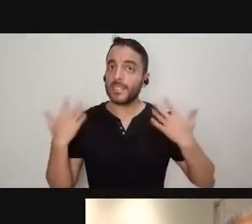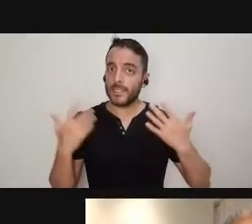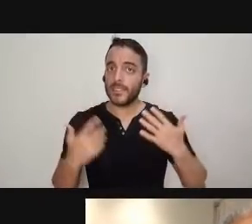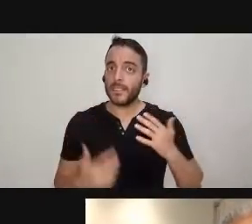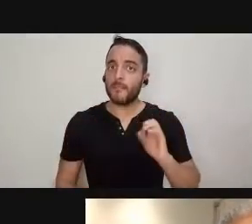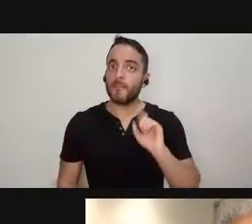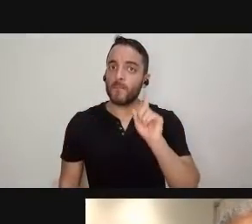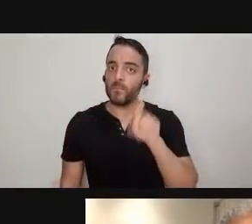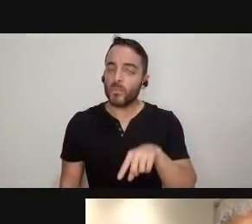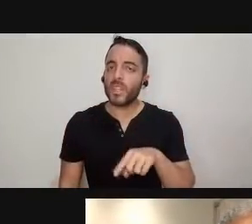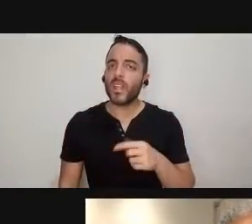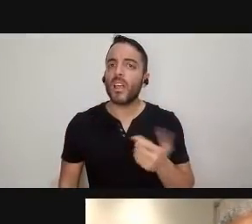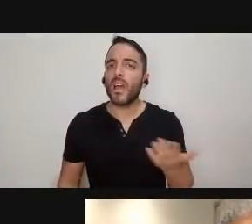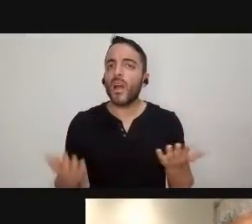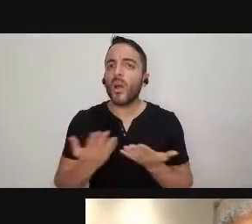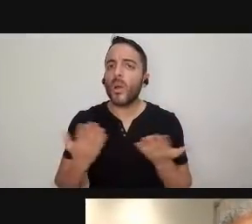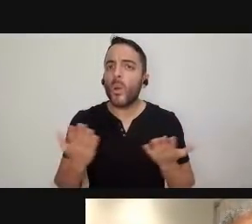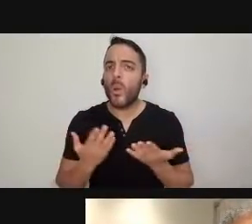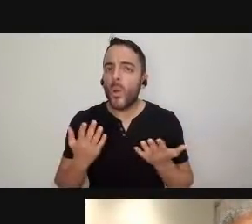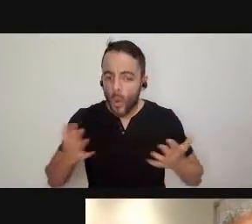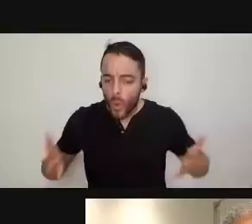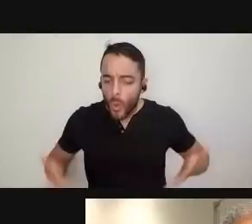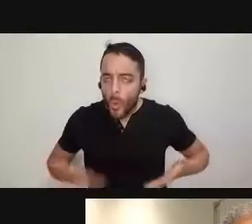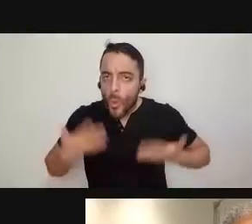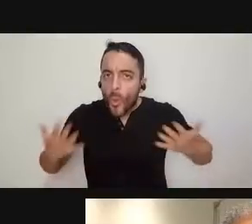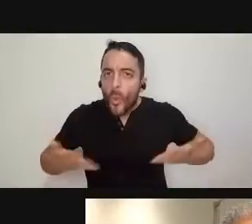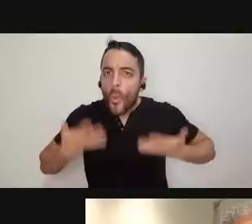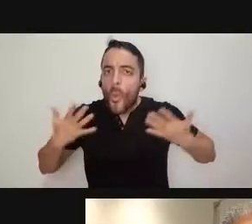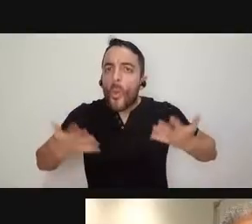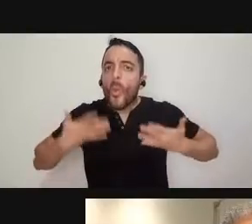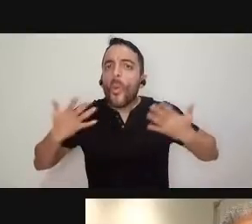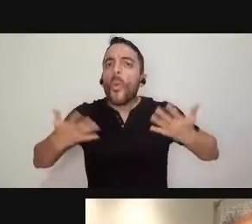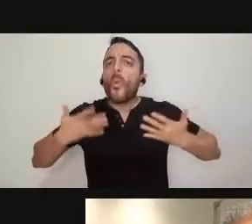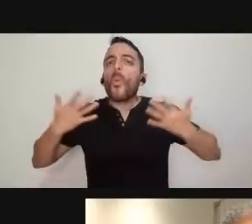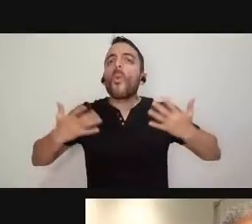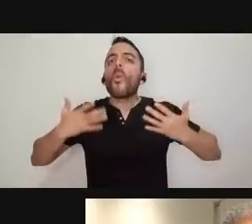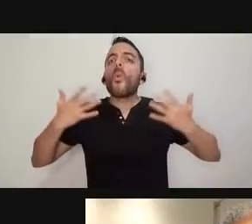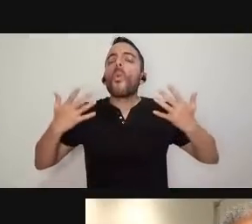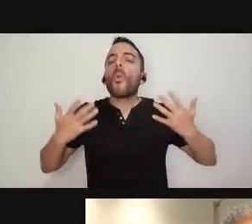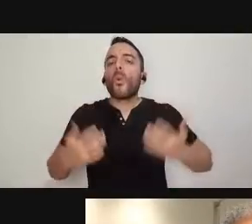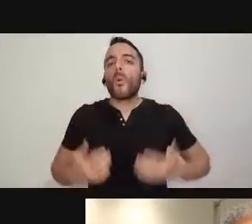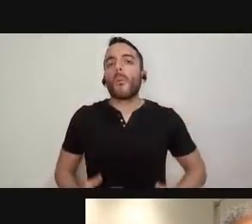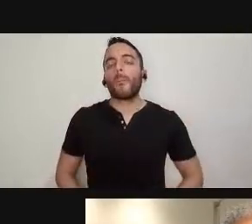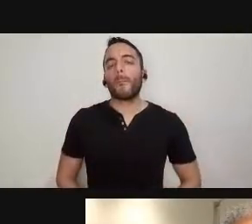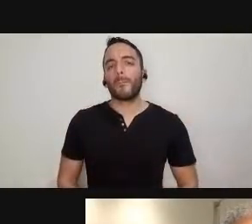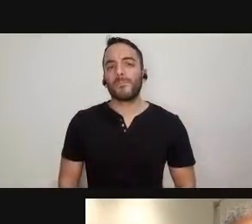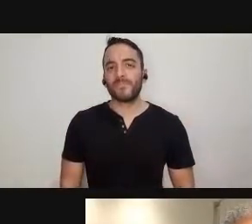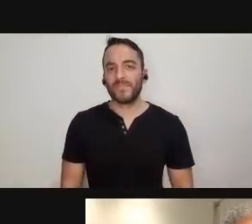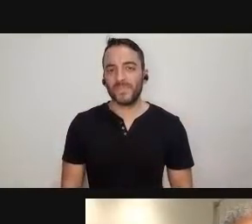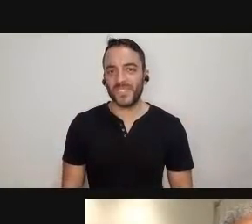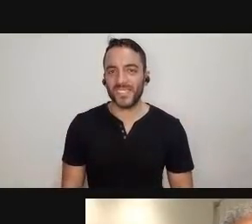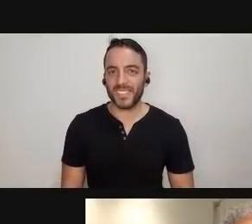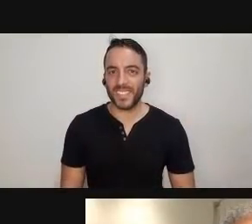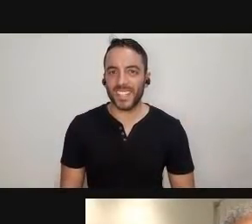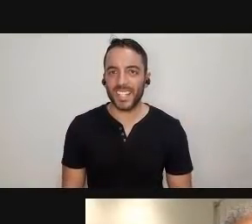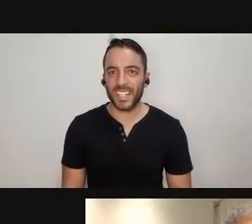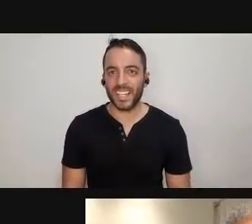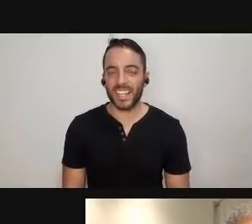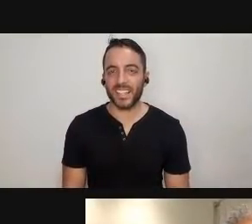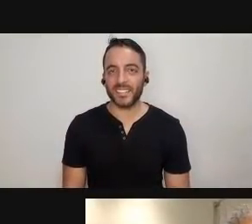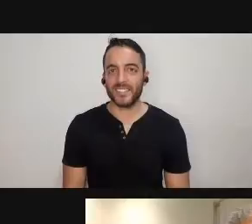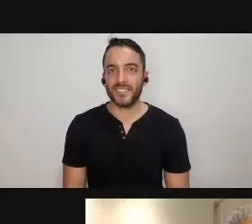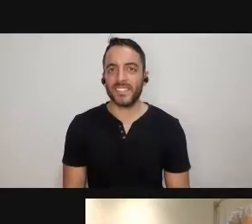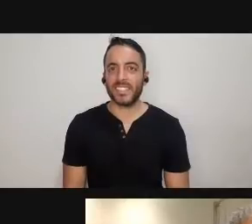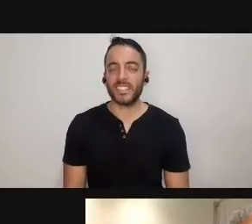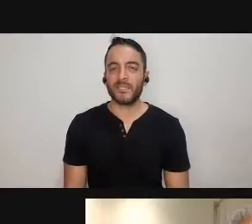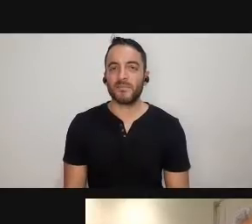Essa célula de euforia que não é, que me bate no peito